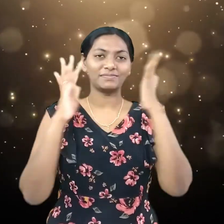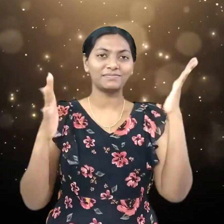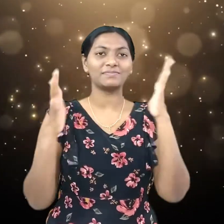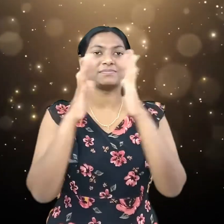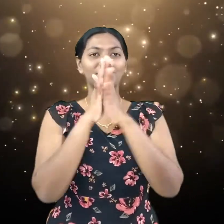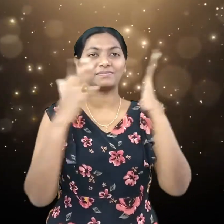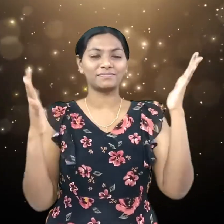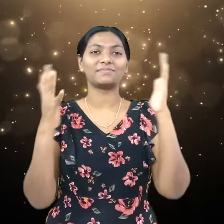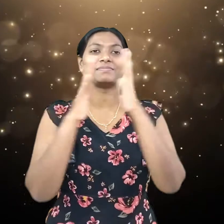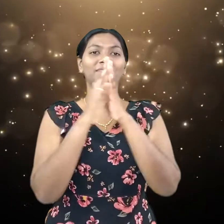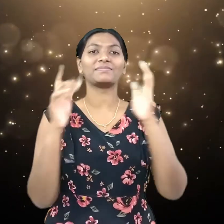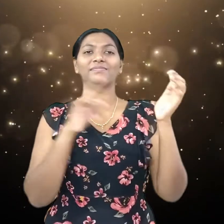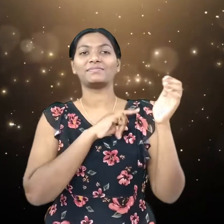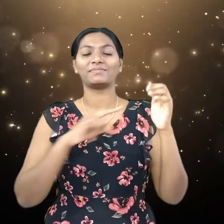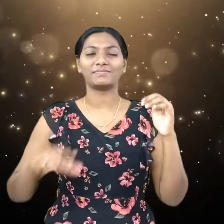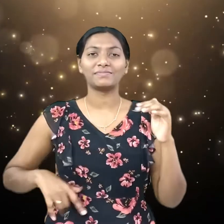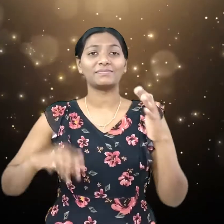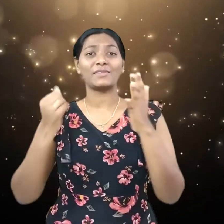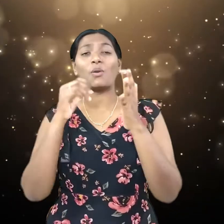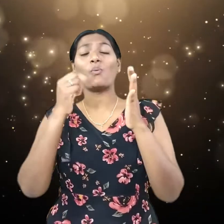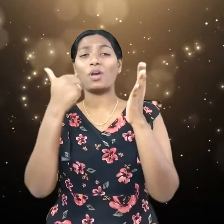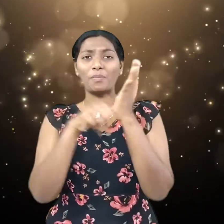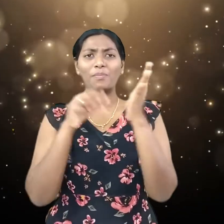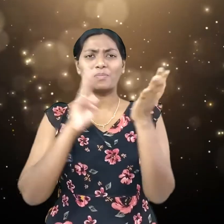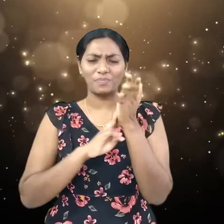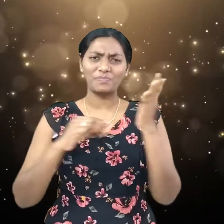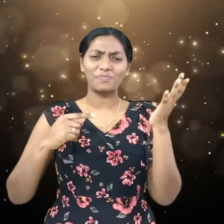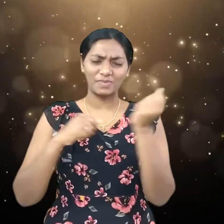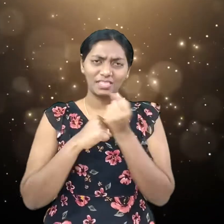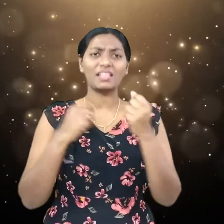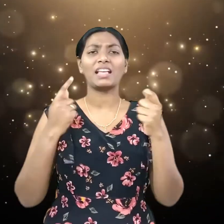हालेलुया, ये महीना है घोषणा,